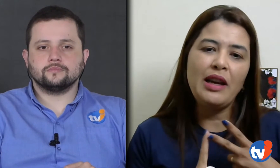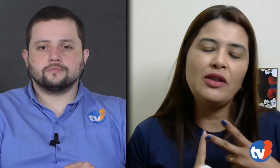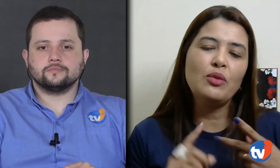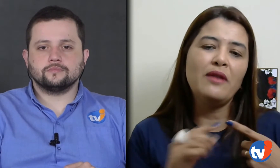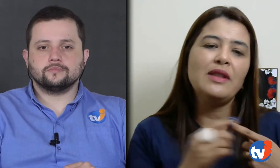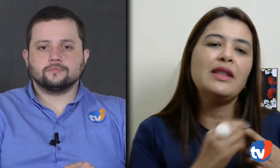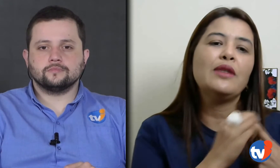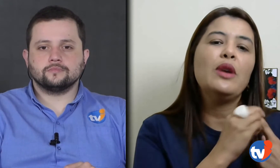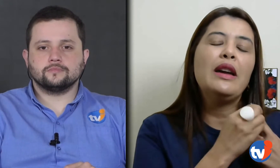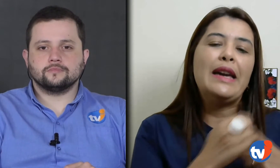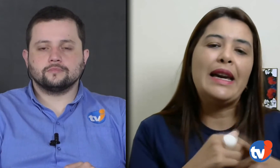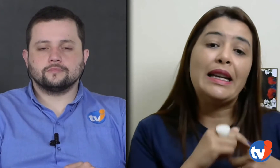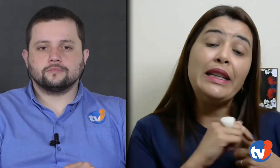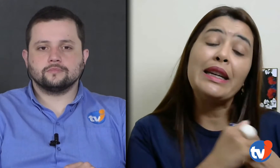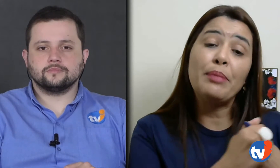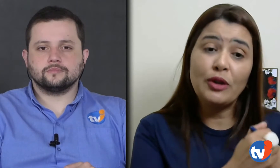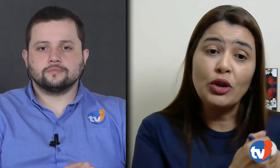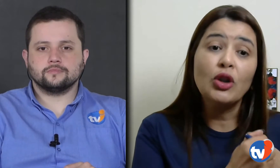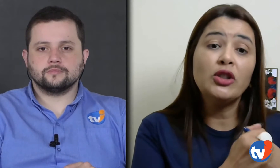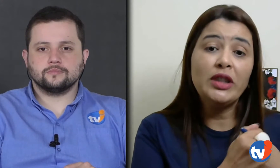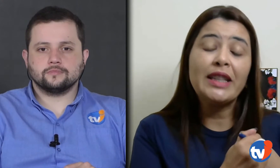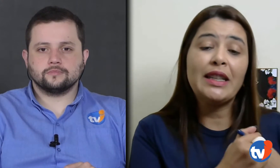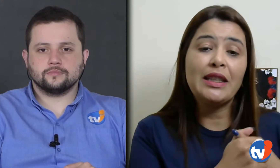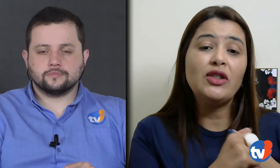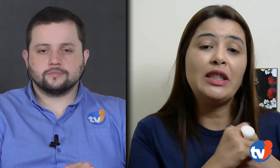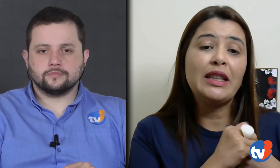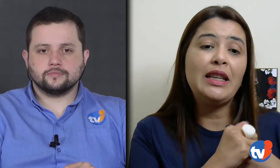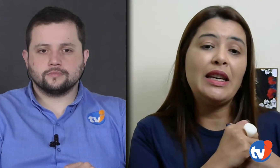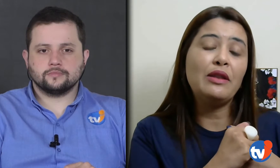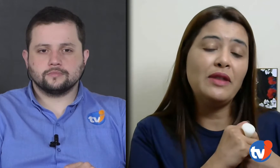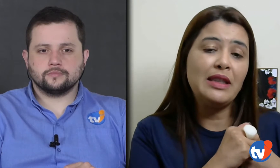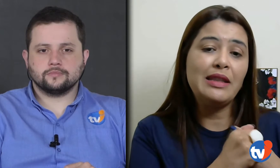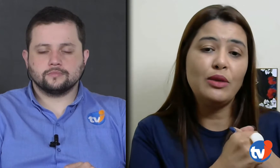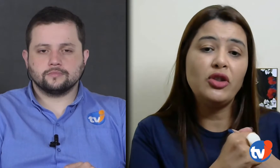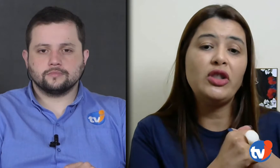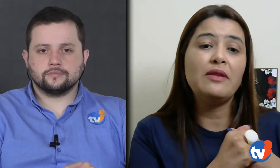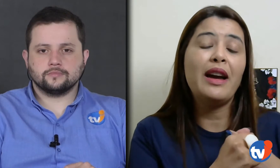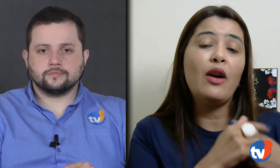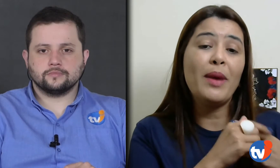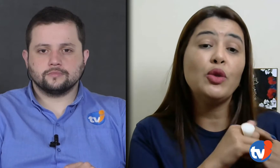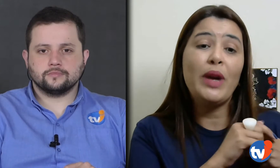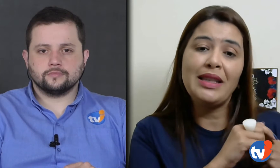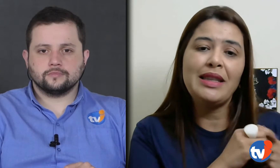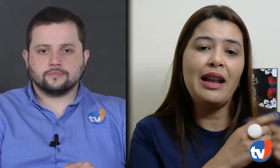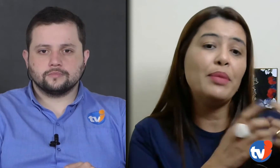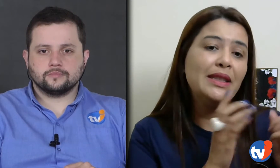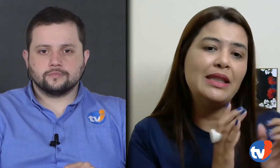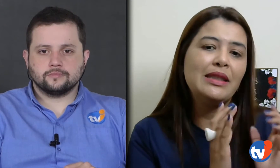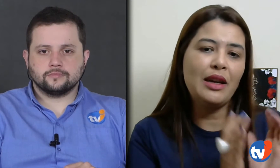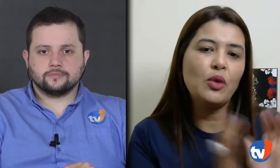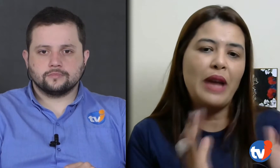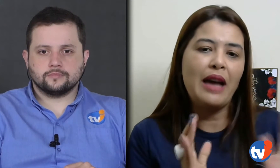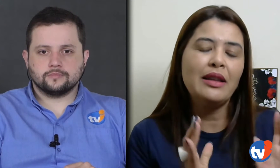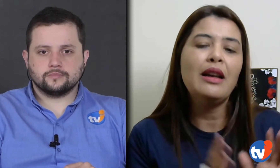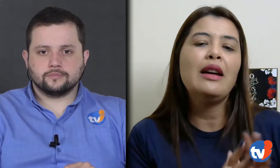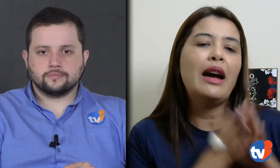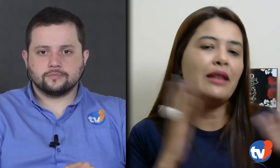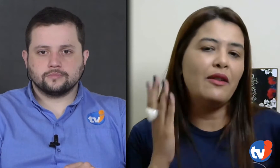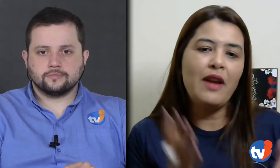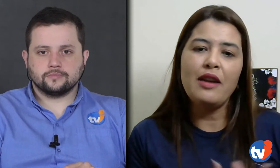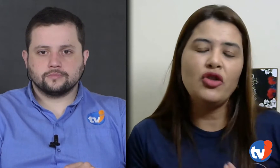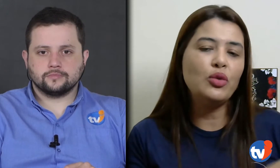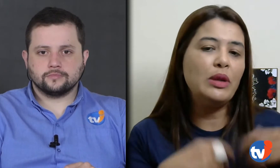visões diferentes: uma visão clínica patológica, que acredita que a deficiência auditiva é uma doença, ela precisa ser